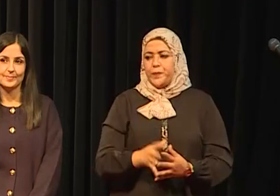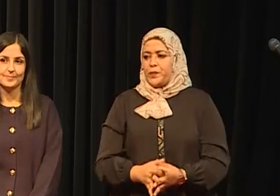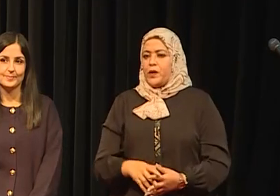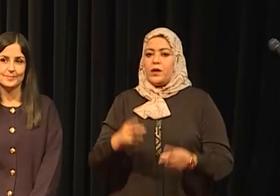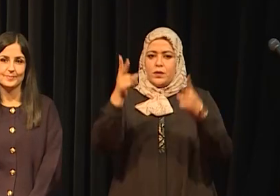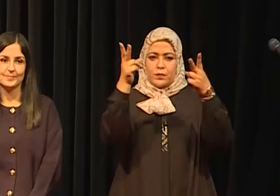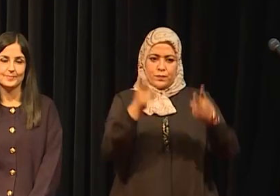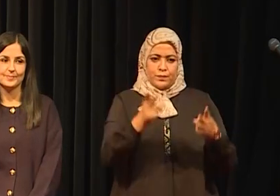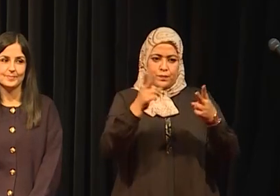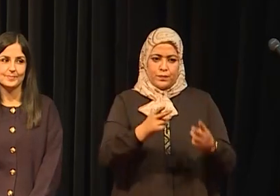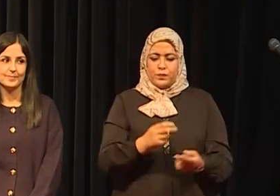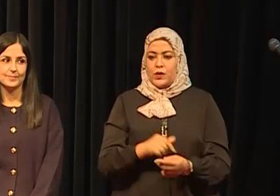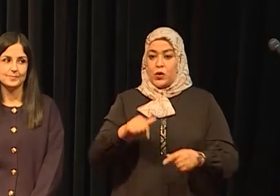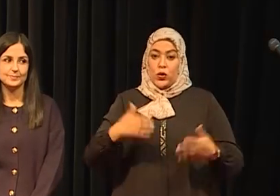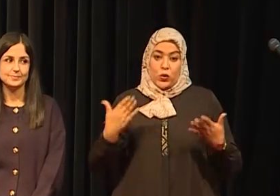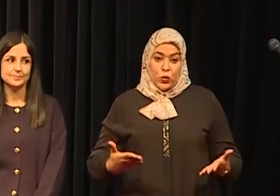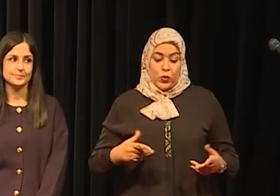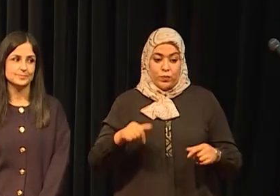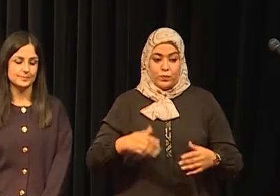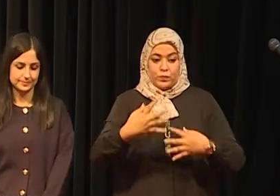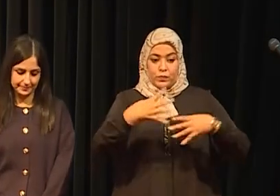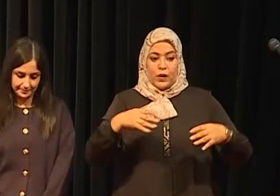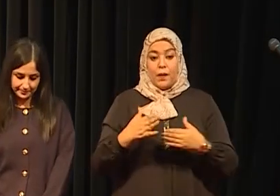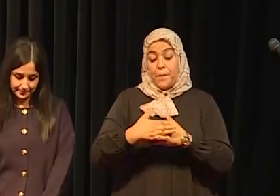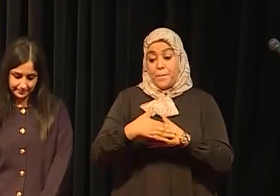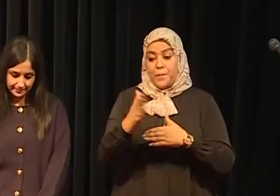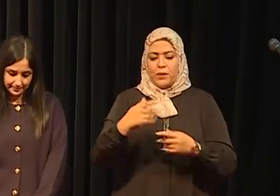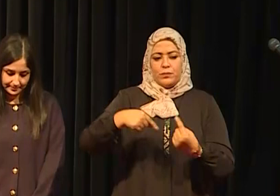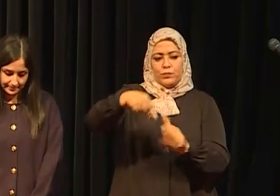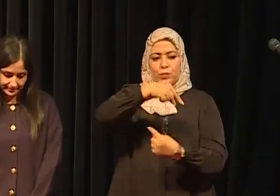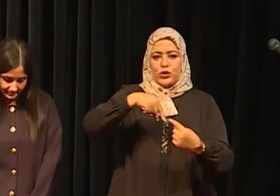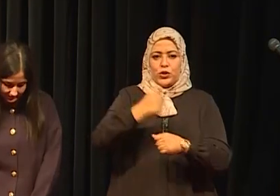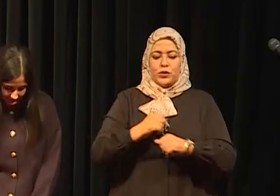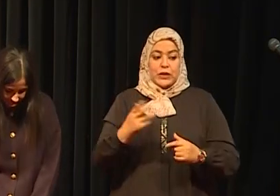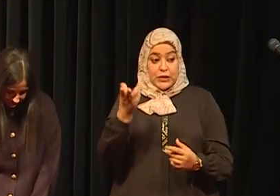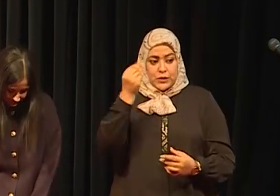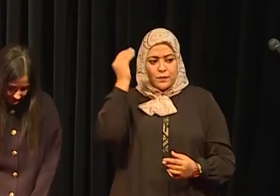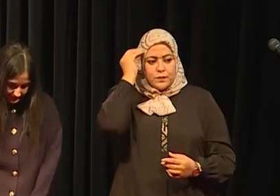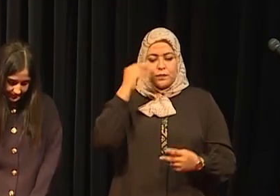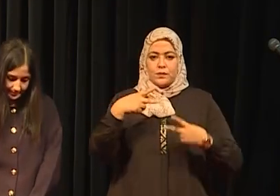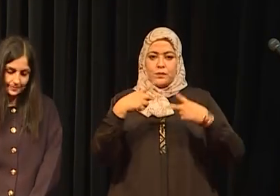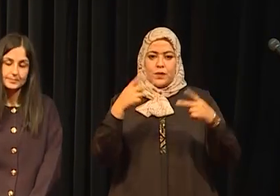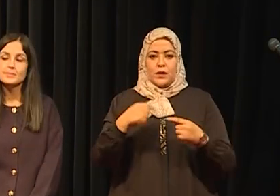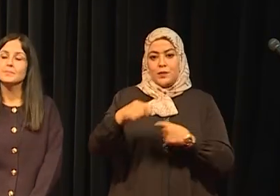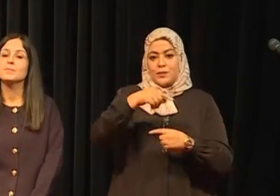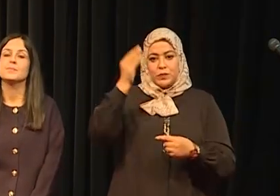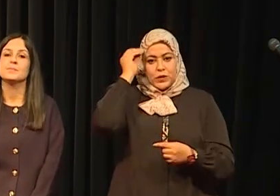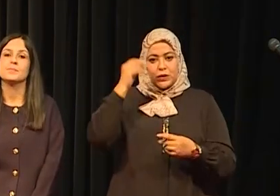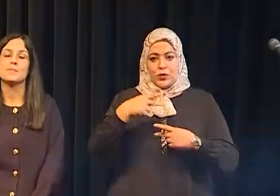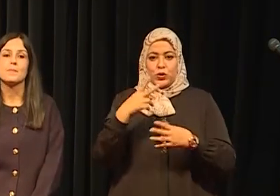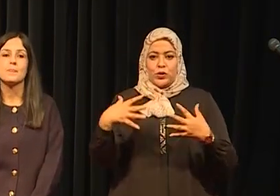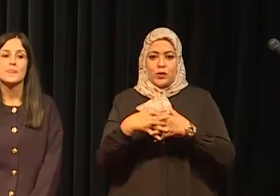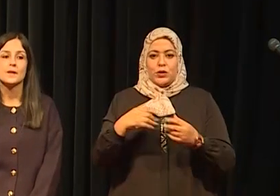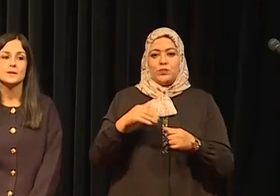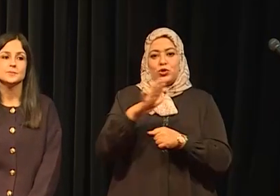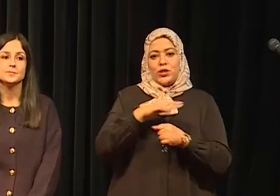أيها الحضور الكريم، هذه المنصة بوابة مرجعية نريدها مرجعية لتزويد